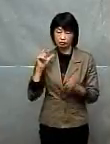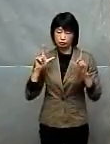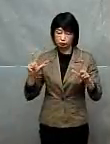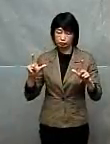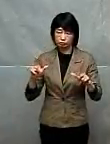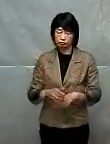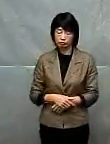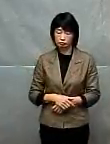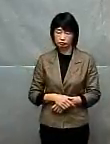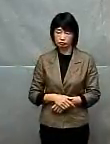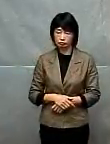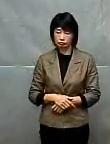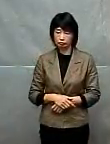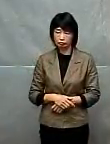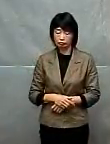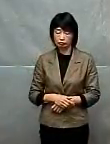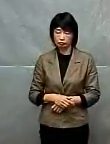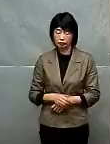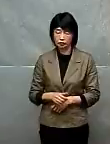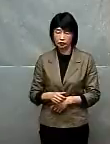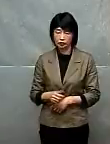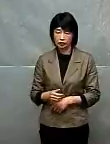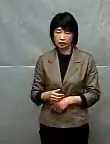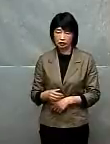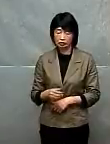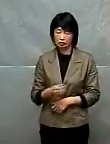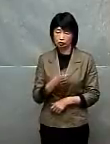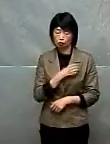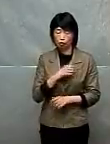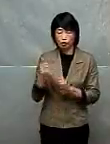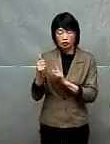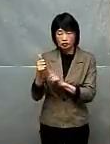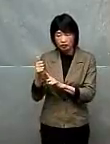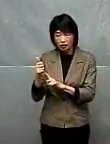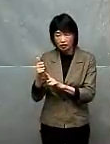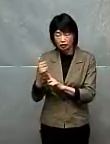元県議の説明がですか。